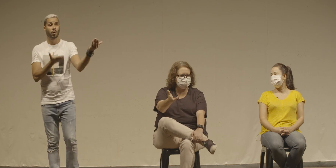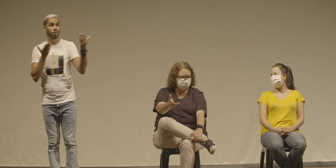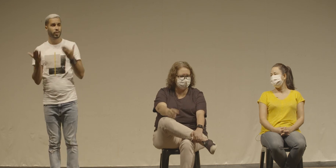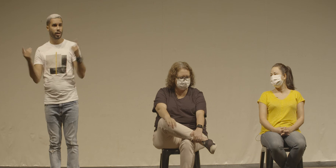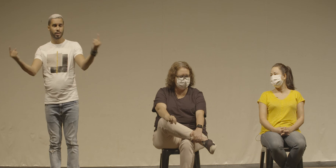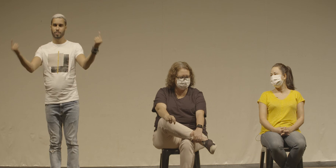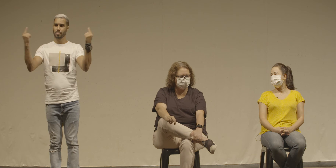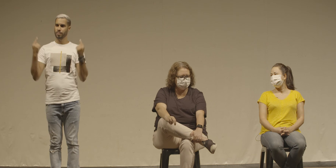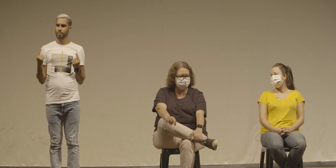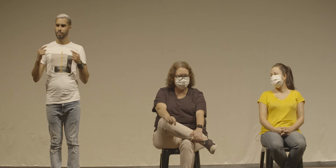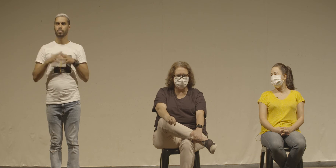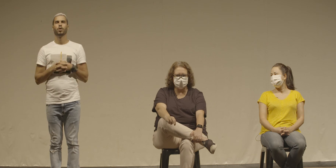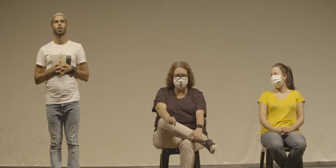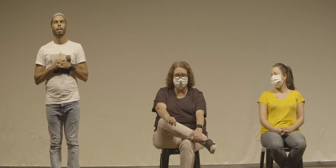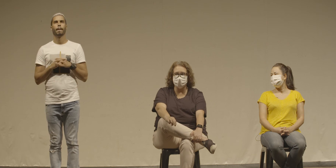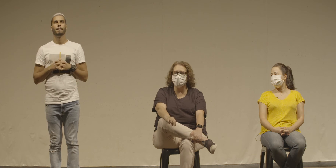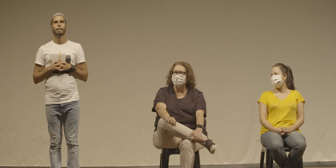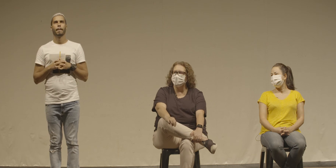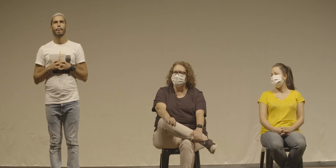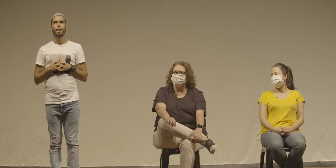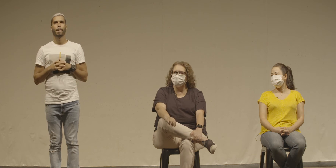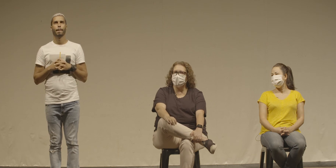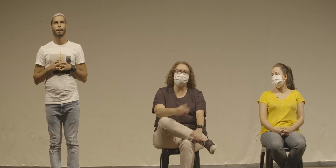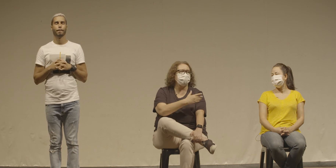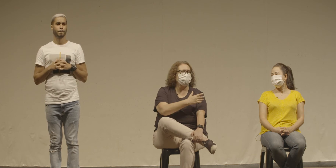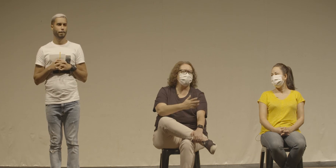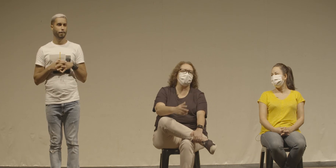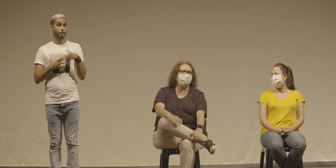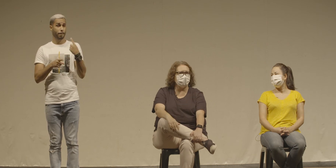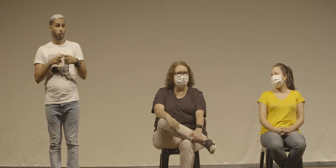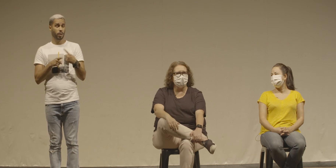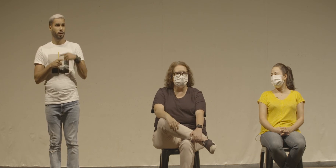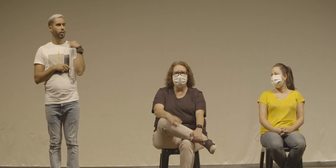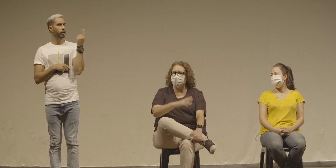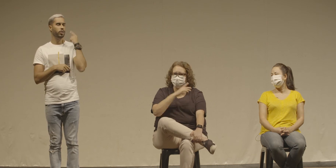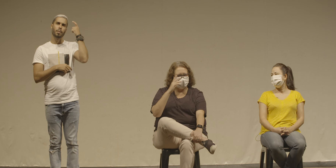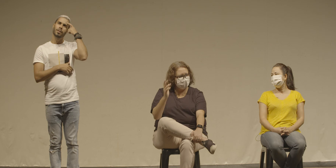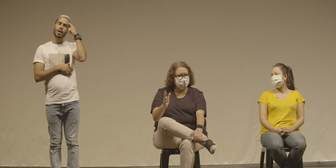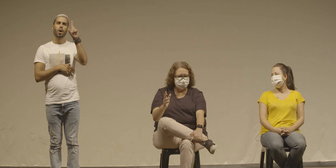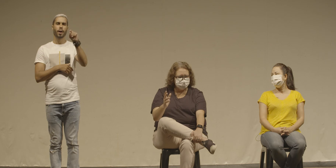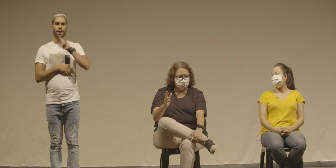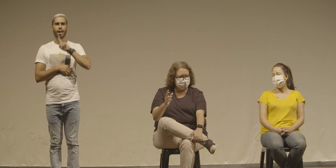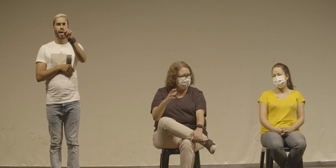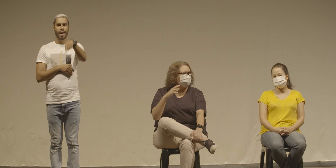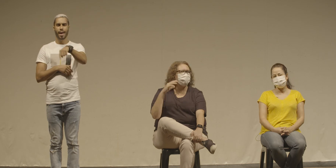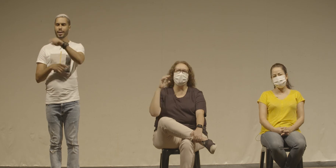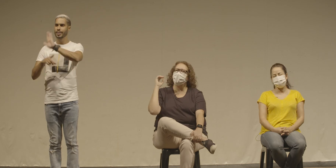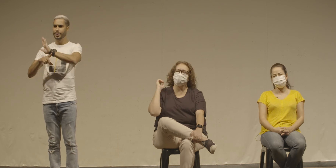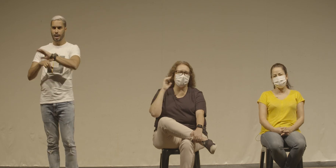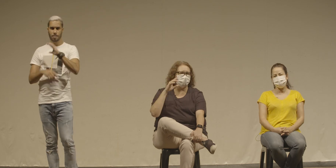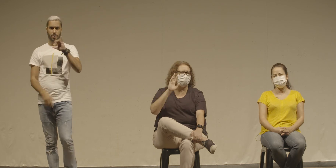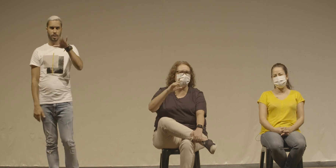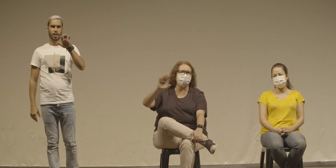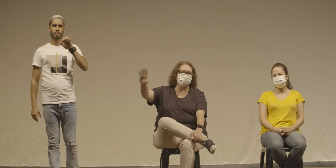estar nessa exposição, porque assim, a gente pensava o quê? Era cinema, essas